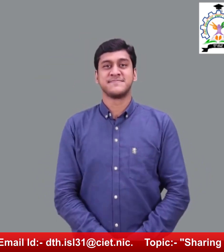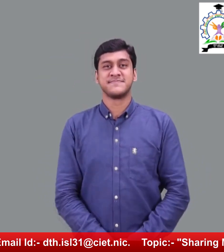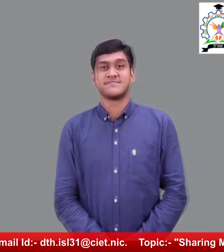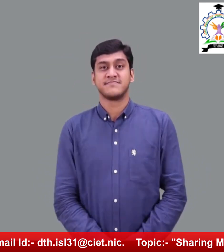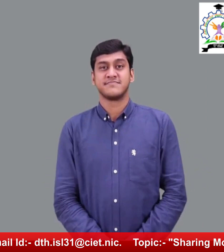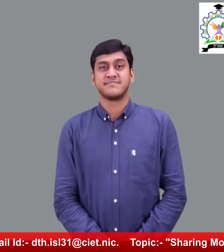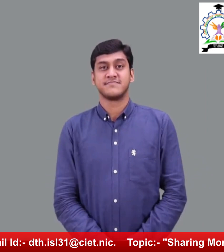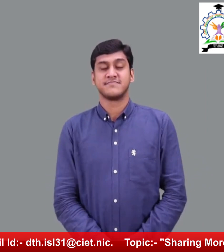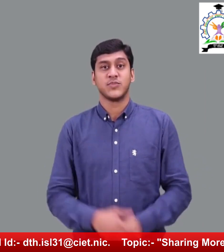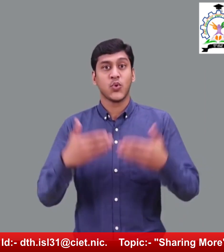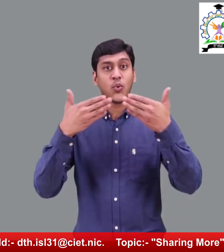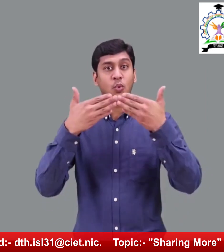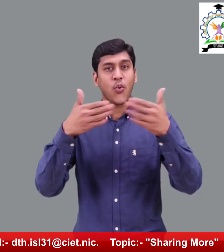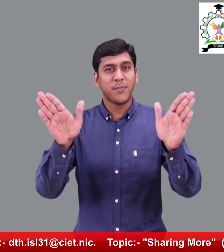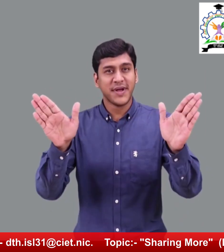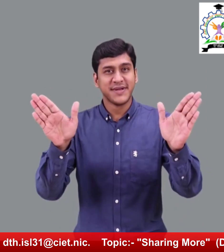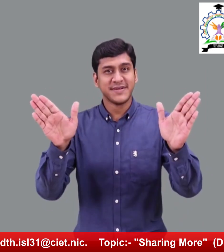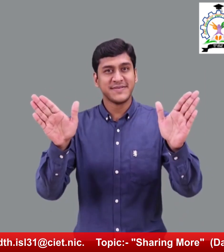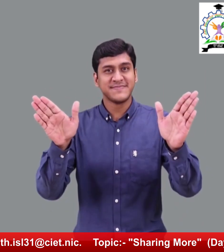लेना,